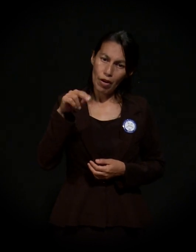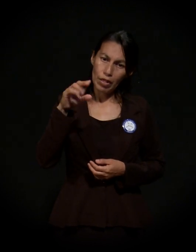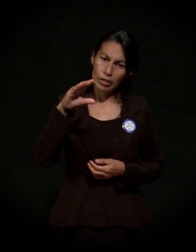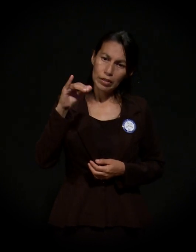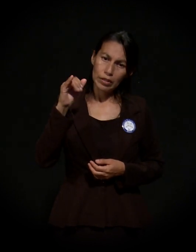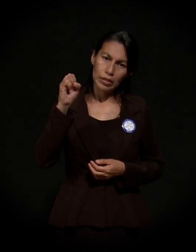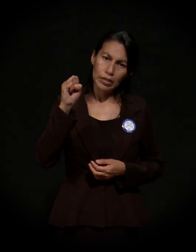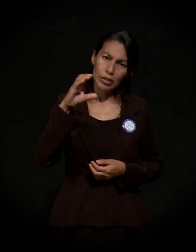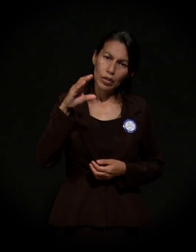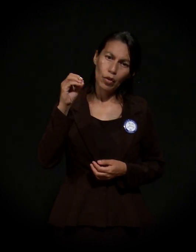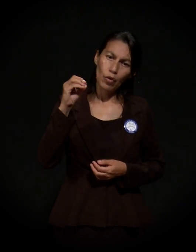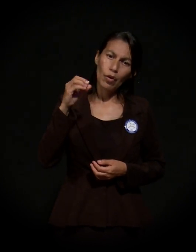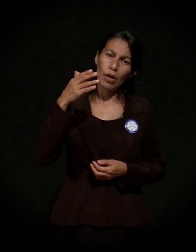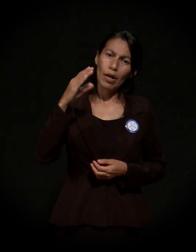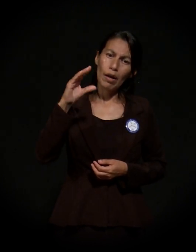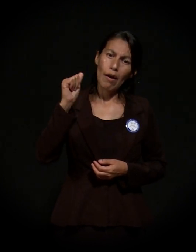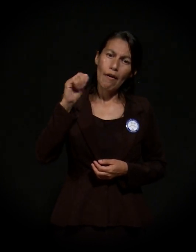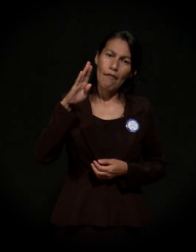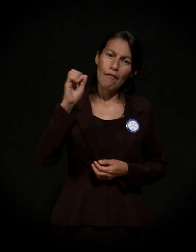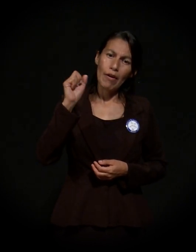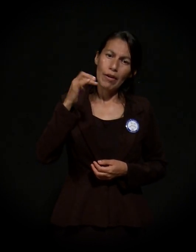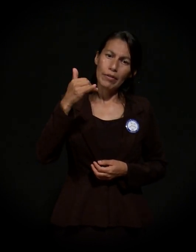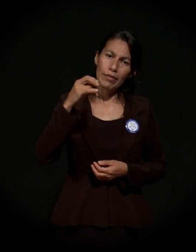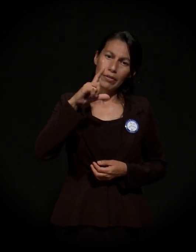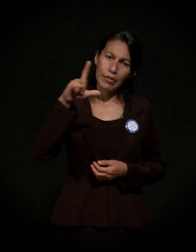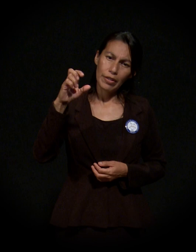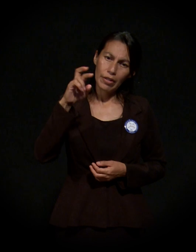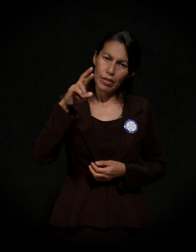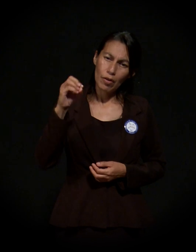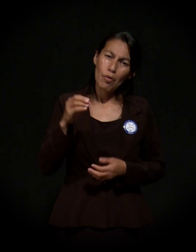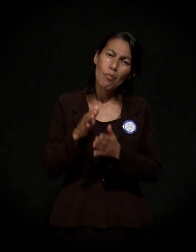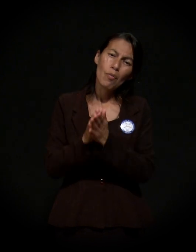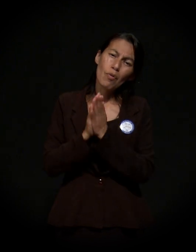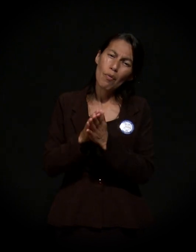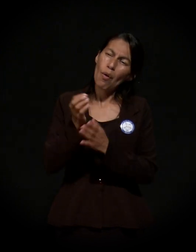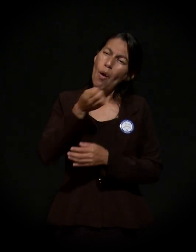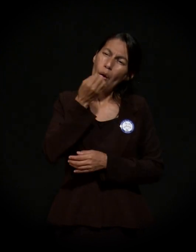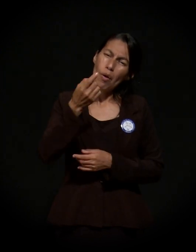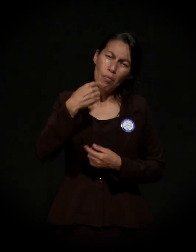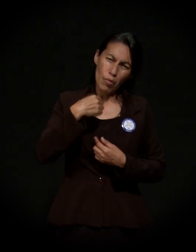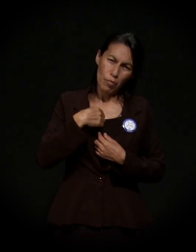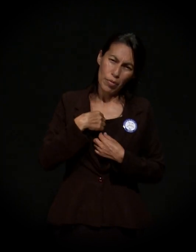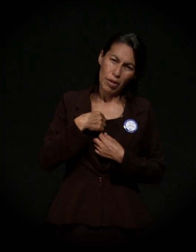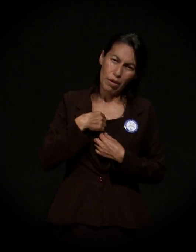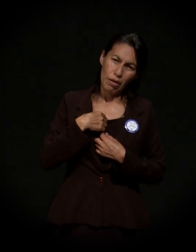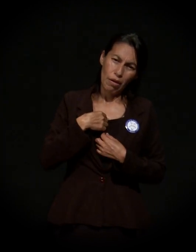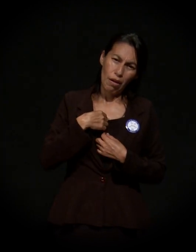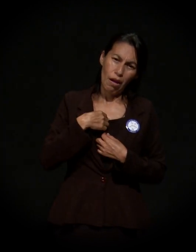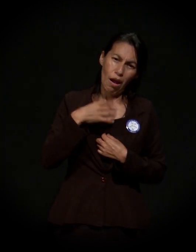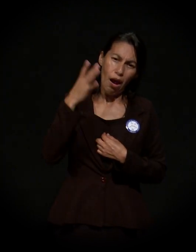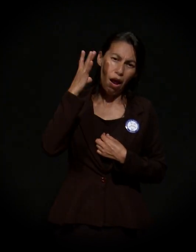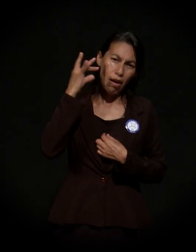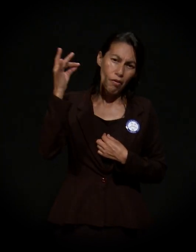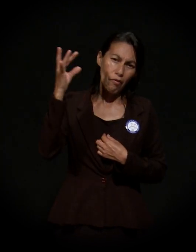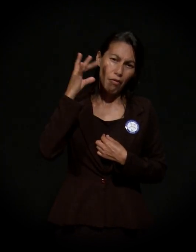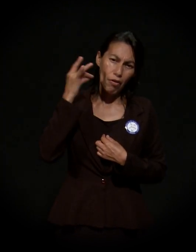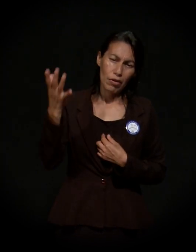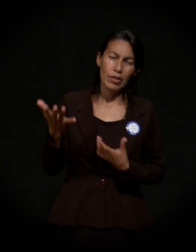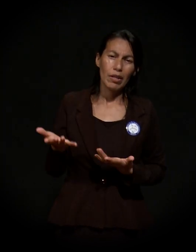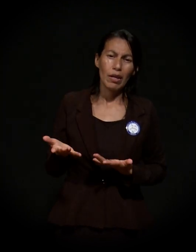Caballero, desde Los Ángeles, California. Francisco, vamos a estar orando por